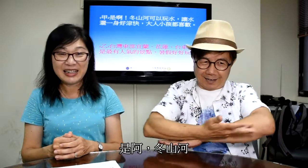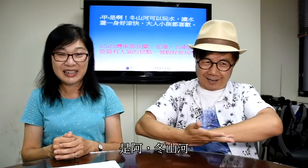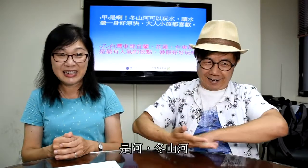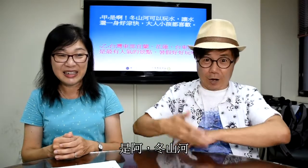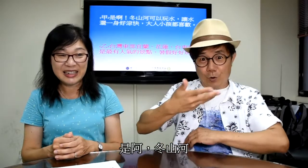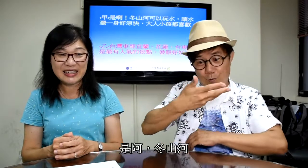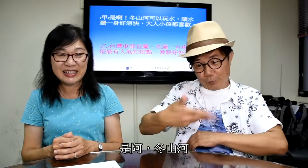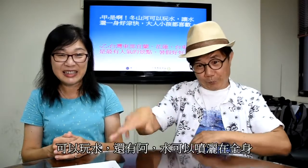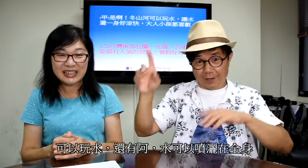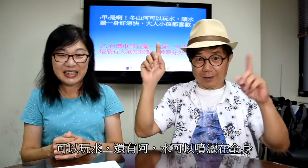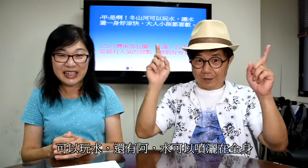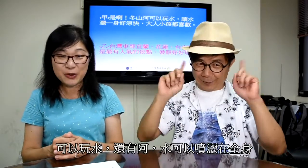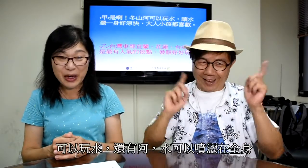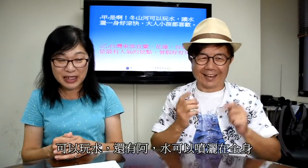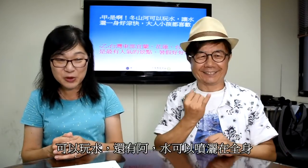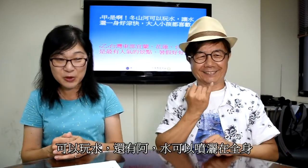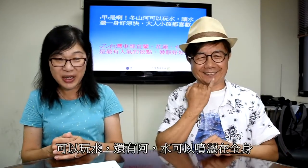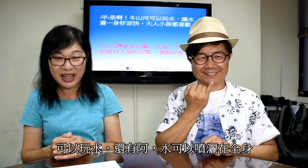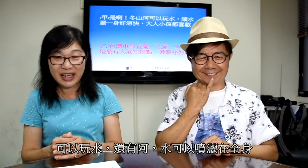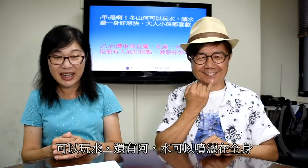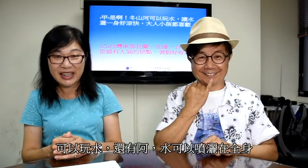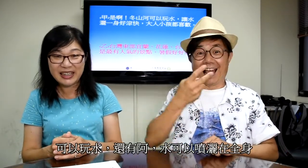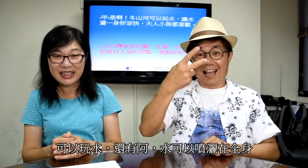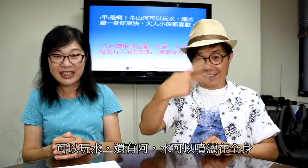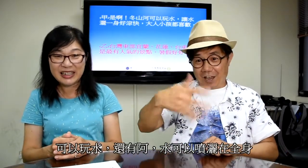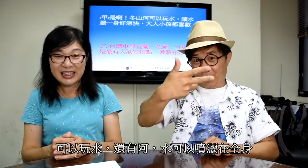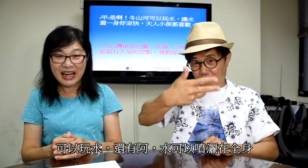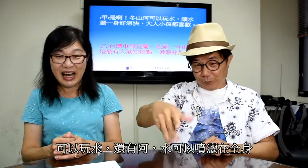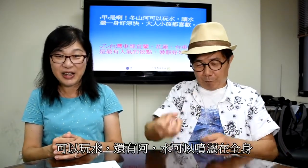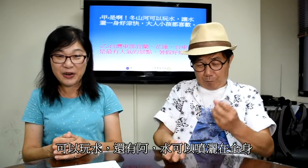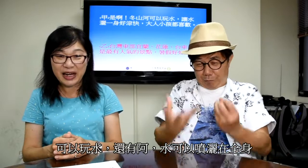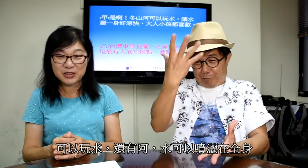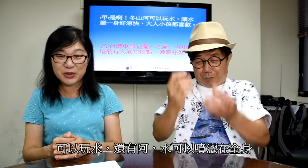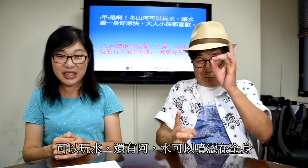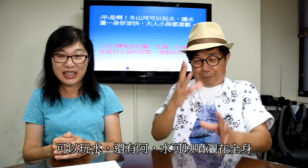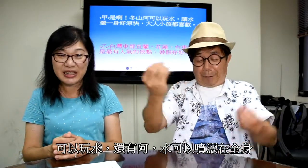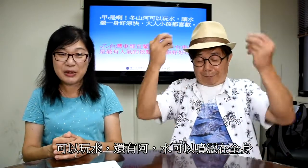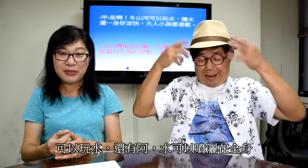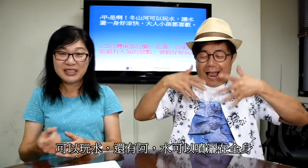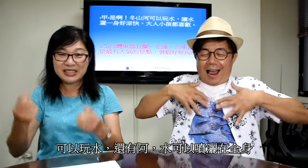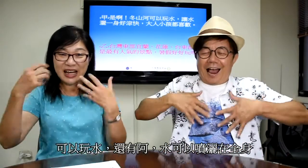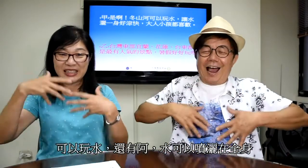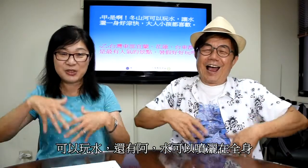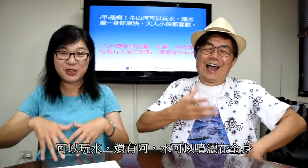河可以玩水，还有啊，水可以喷洒在全